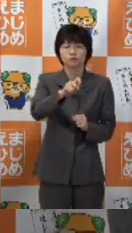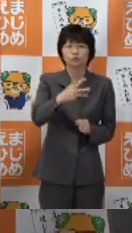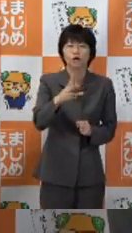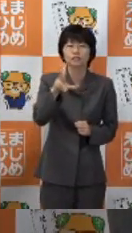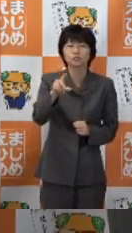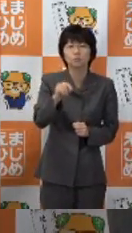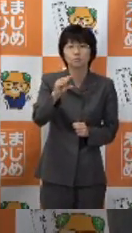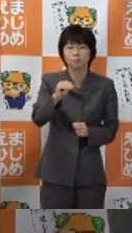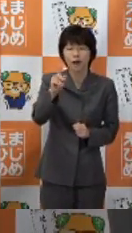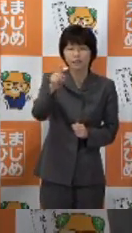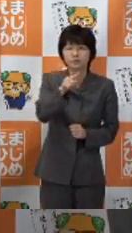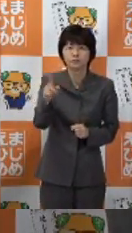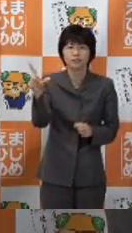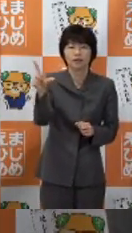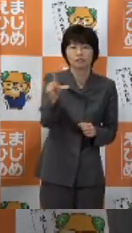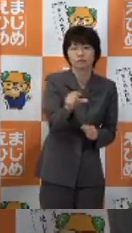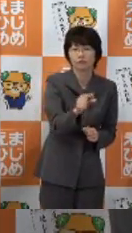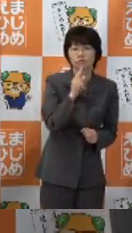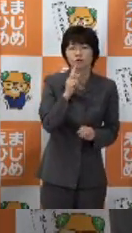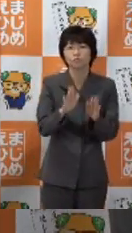30円とさ